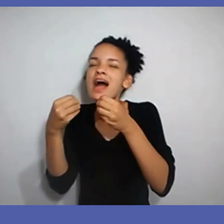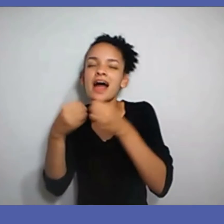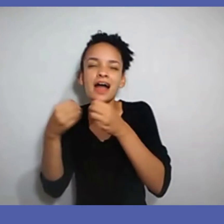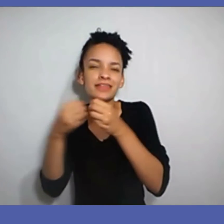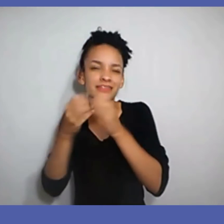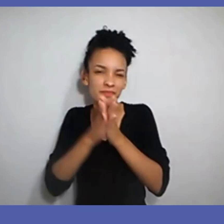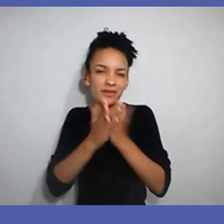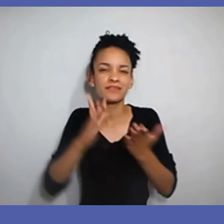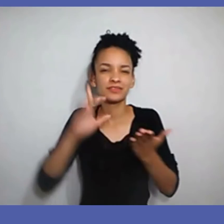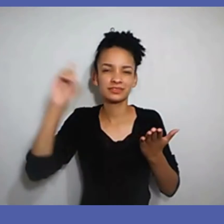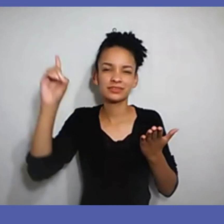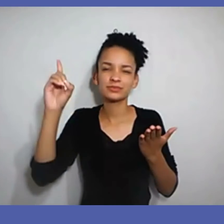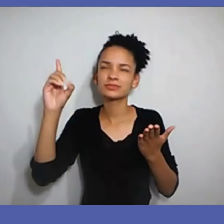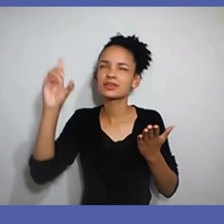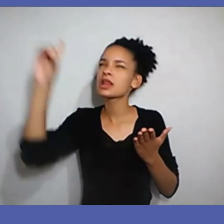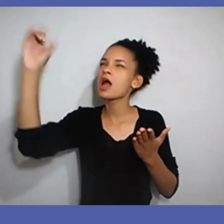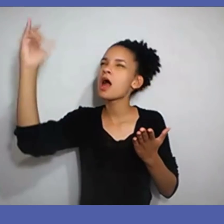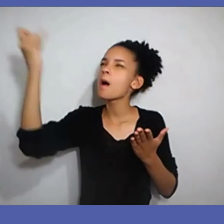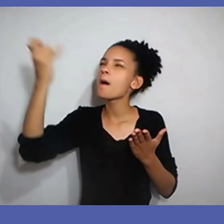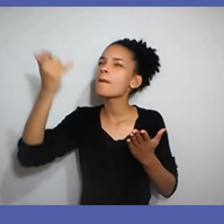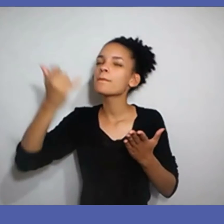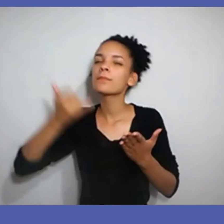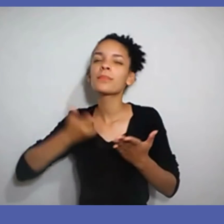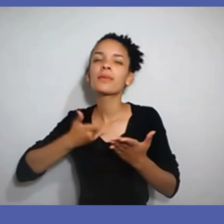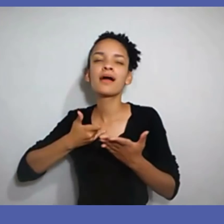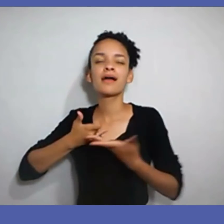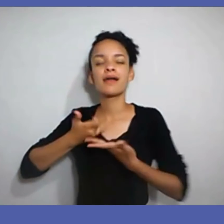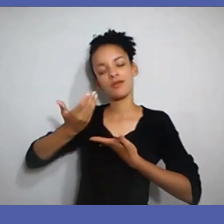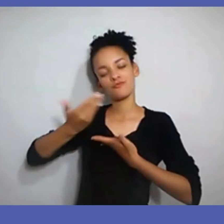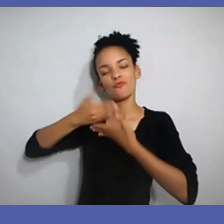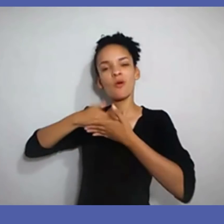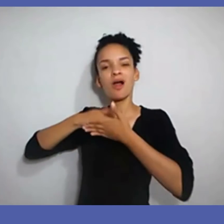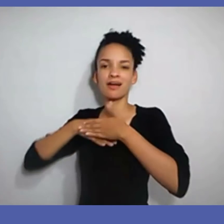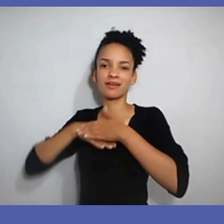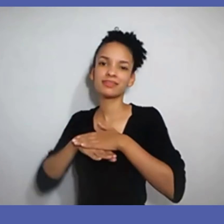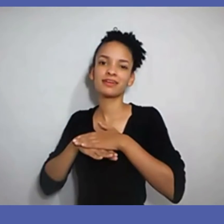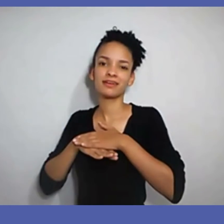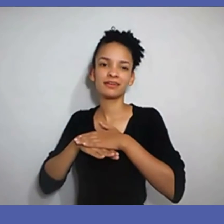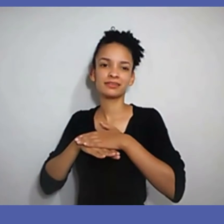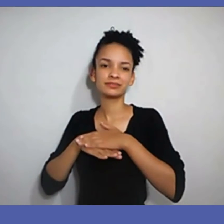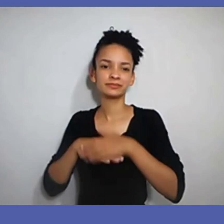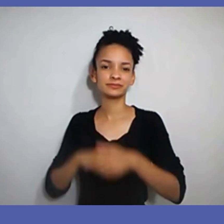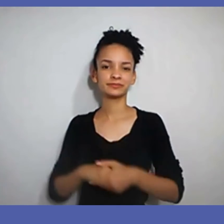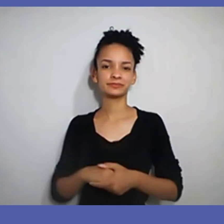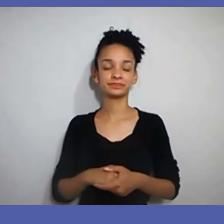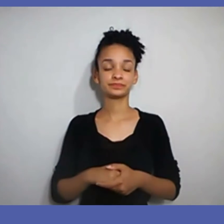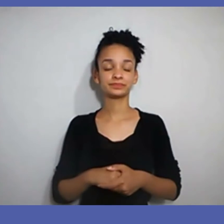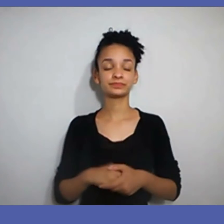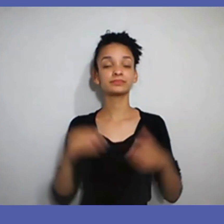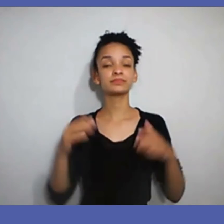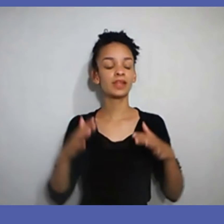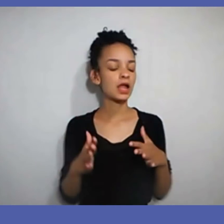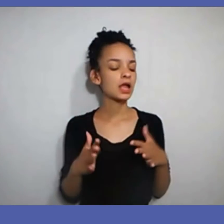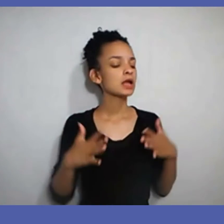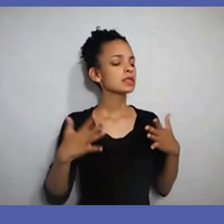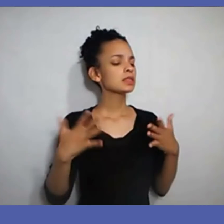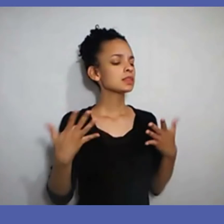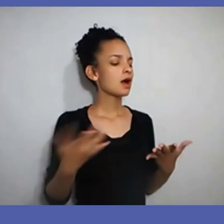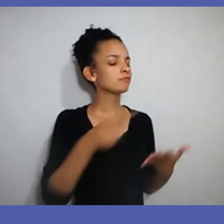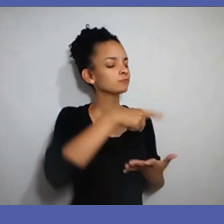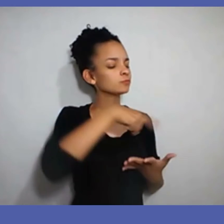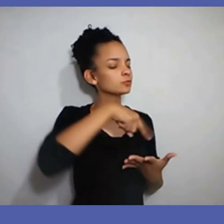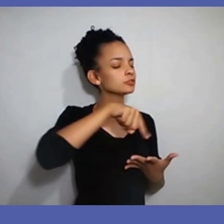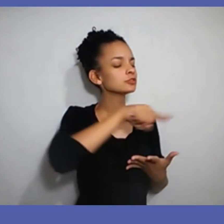Senhor e guardar a palavra do Senhor. Então sereis a minha